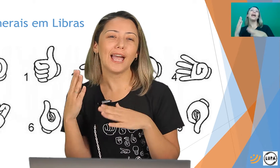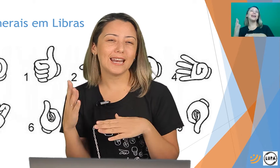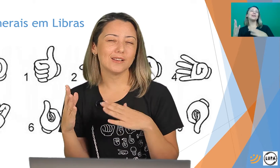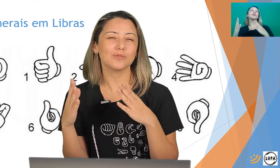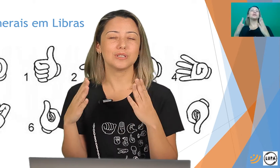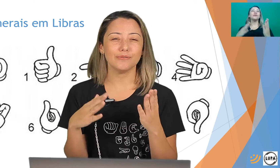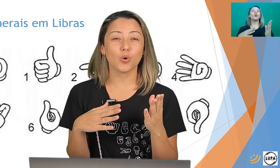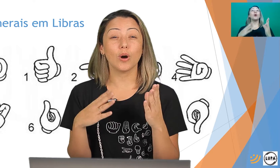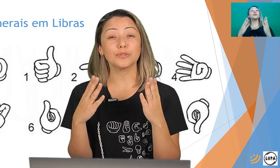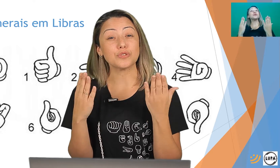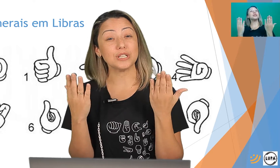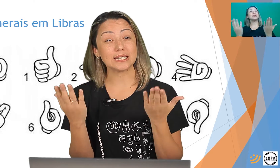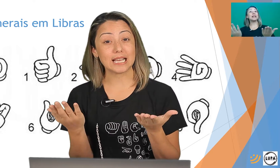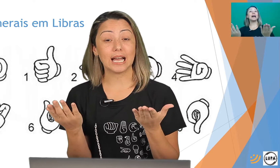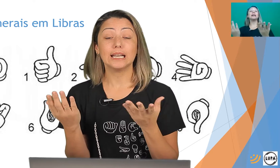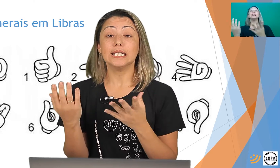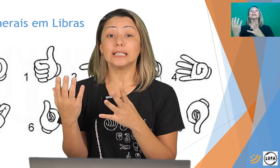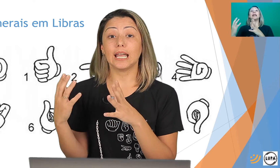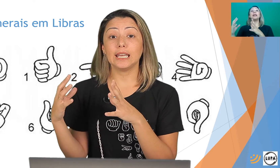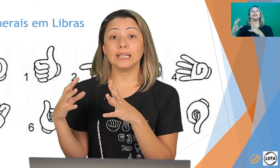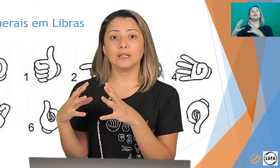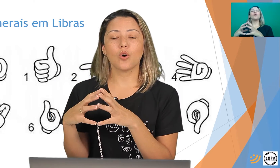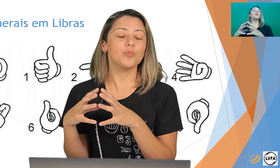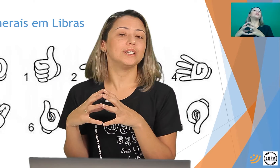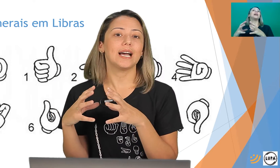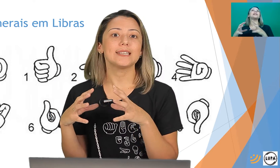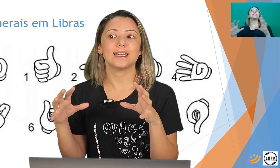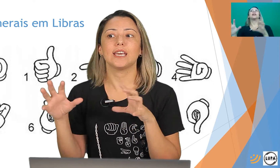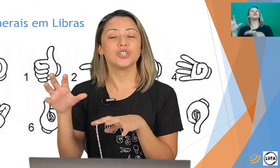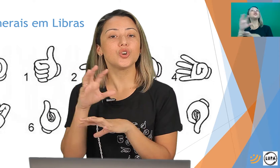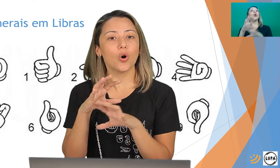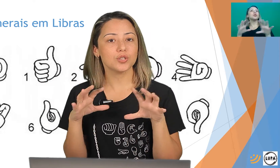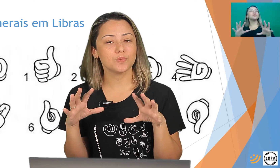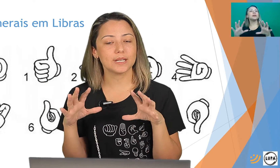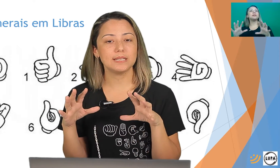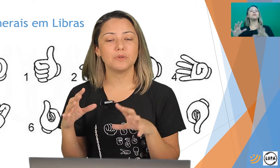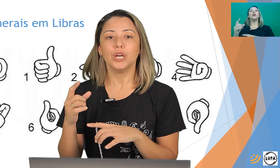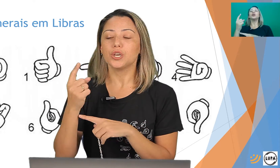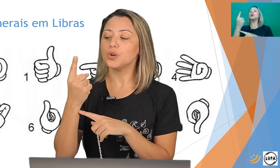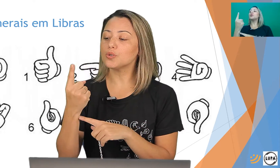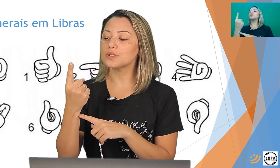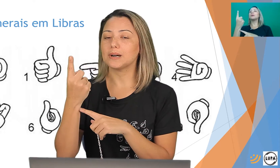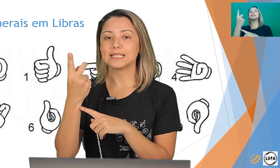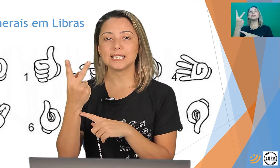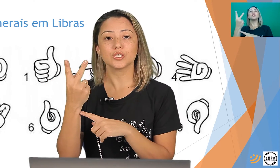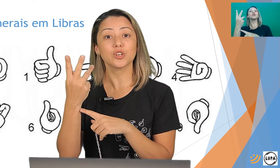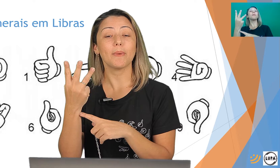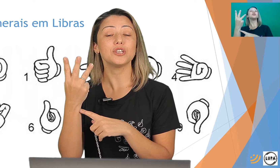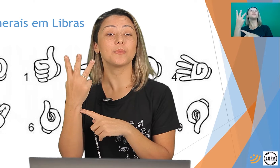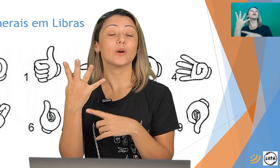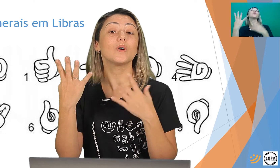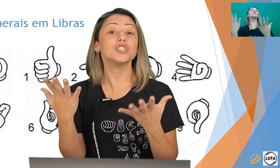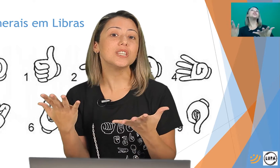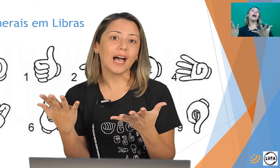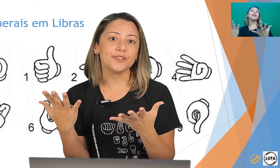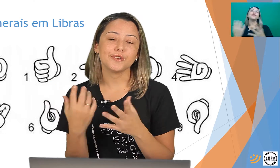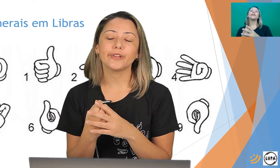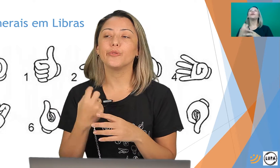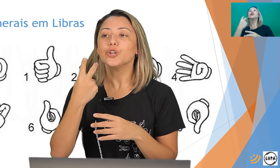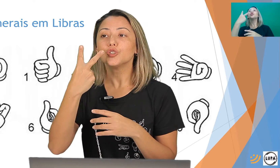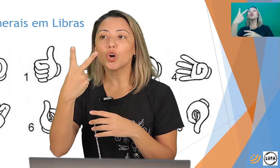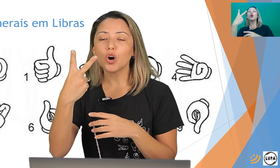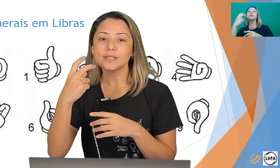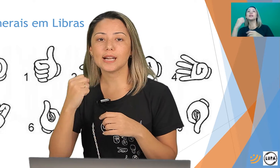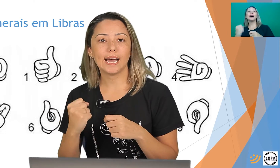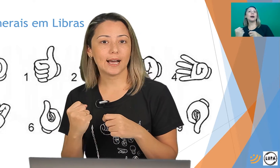Alguns diferem, inclusive, quando utilizar. Tem comunidades, tem regiões no Brasil que usam assim somente para quantidade.